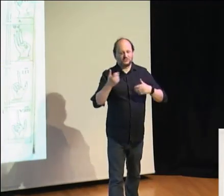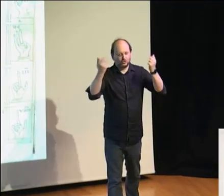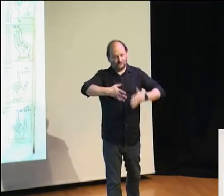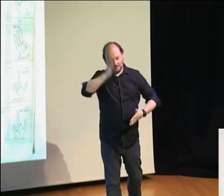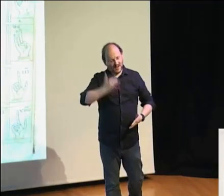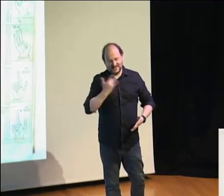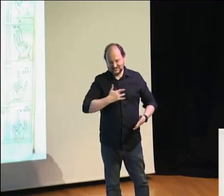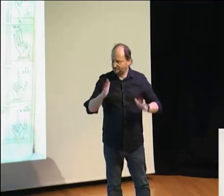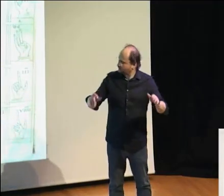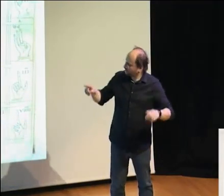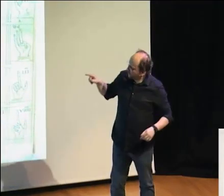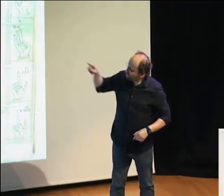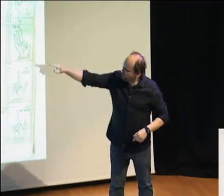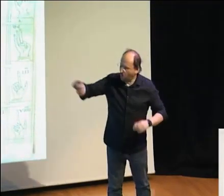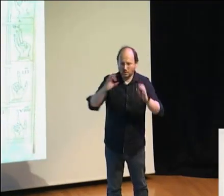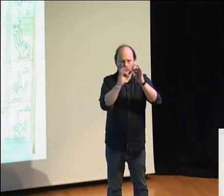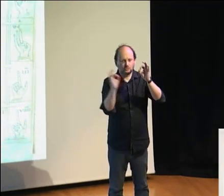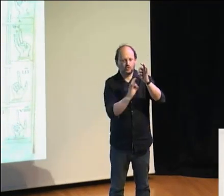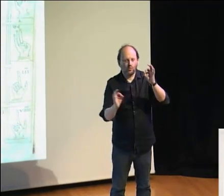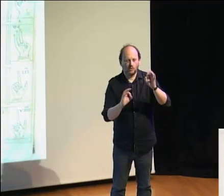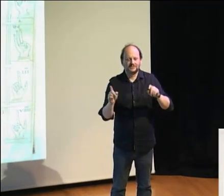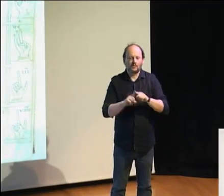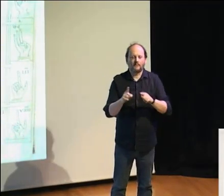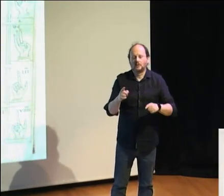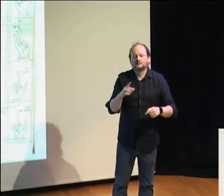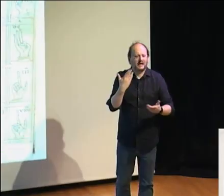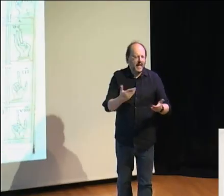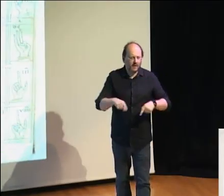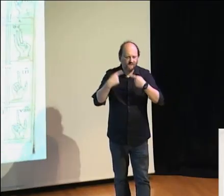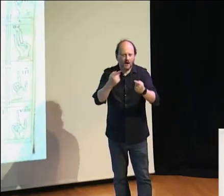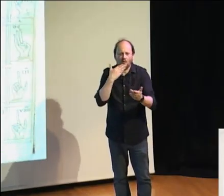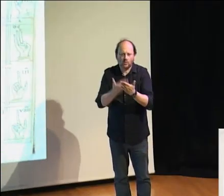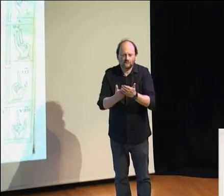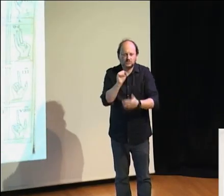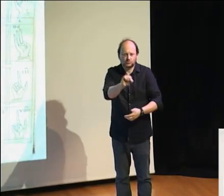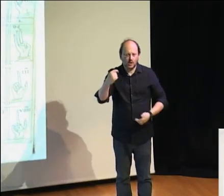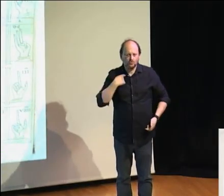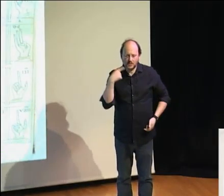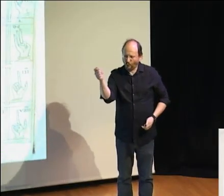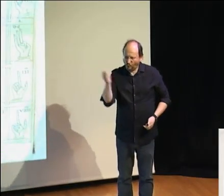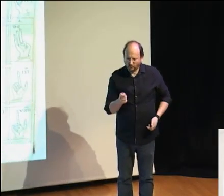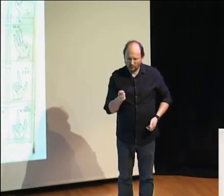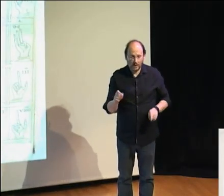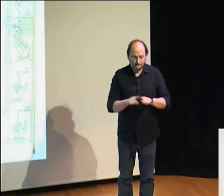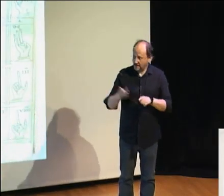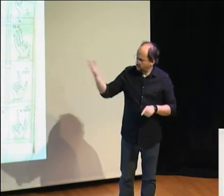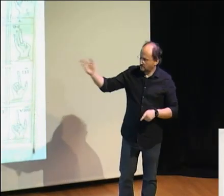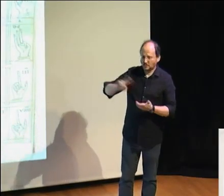Alors, donc c'est vraiment très très intéressant d'étudier les chiffres romains. Sur la gauche, vous avez des petits cercles. Si vous avez à la